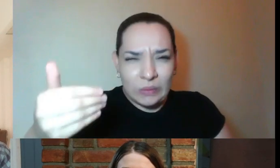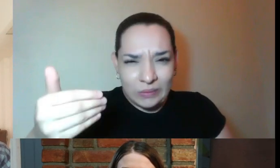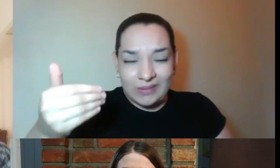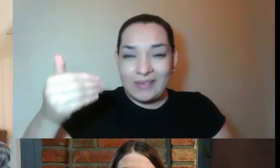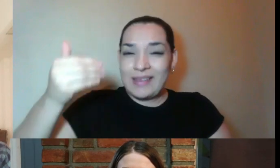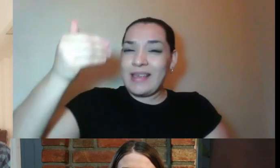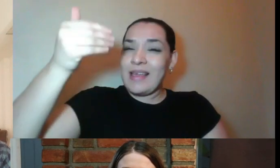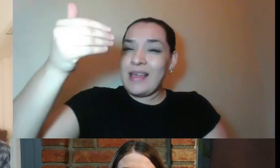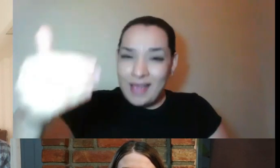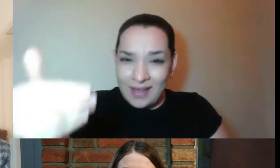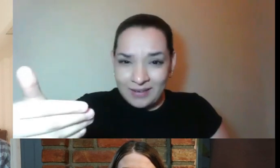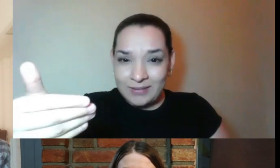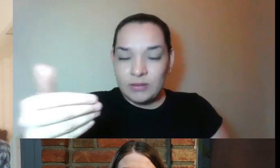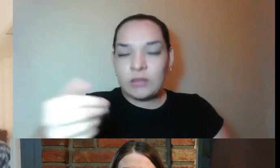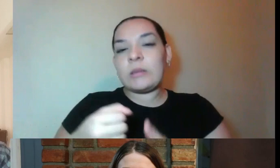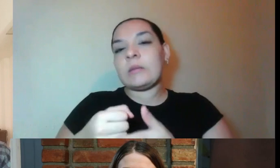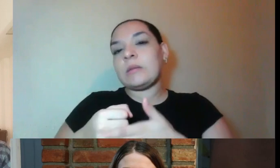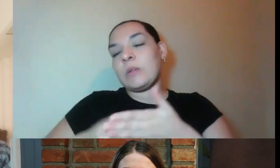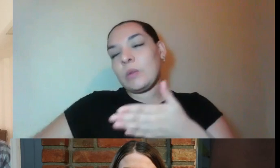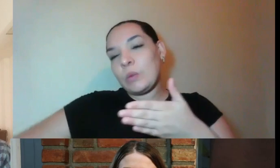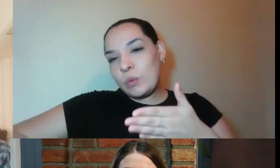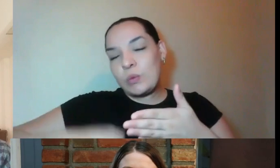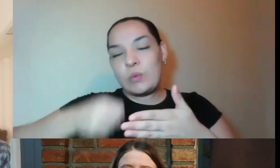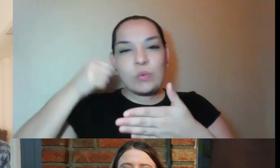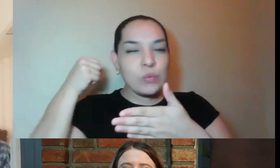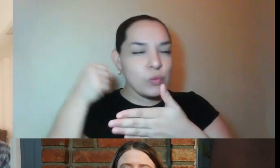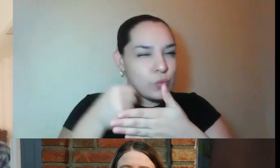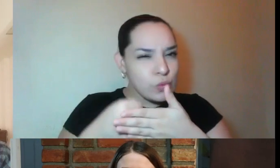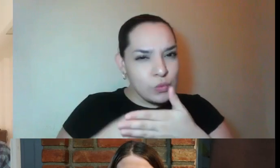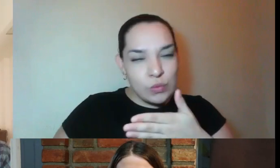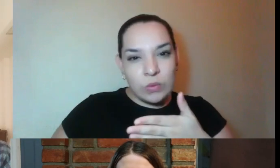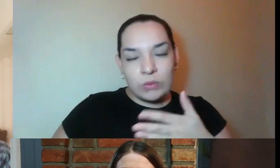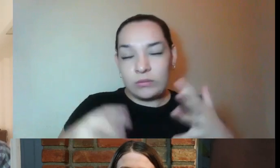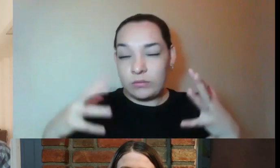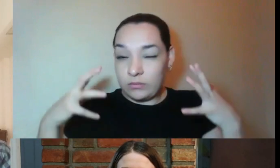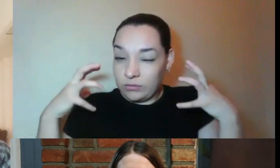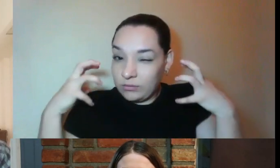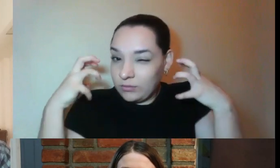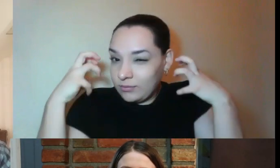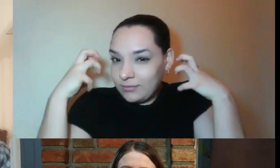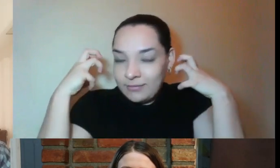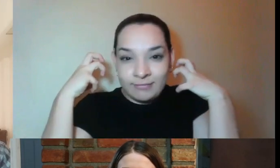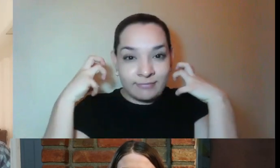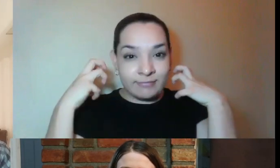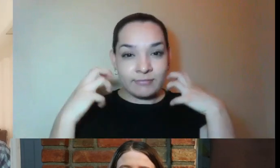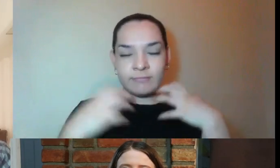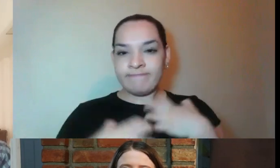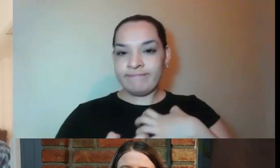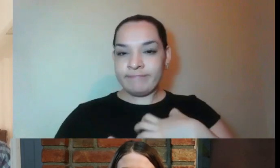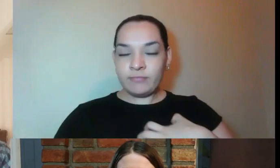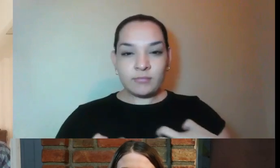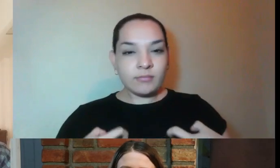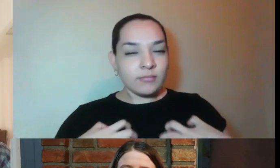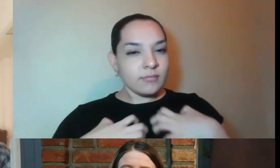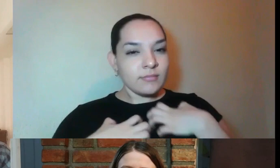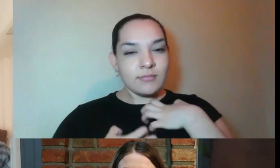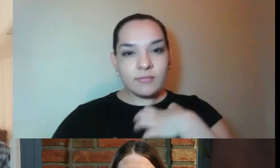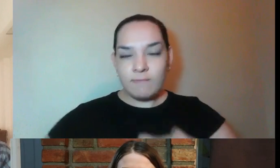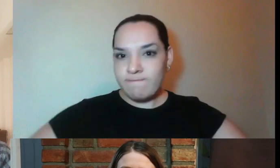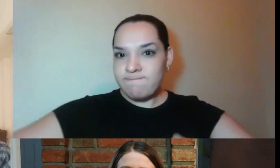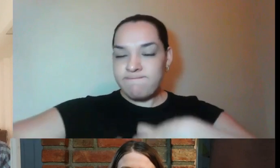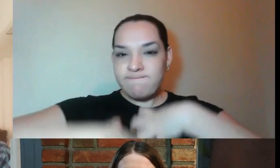años y años y años de esfuerzo, de frustración, de